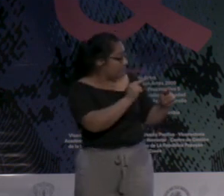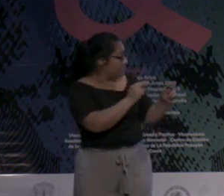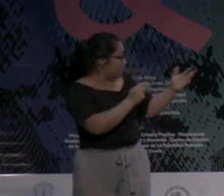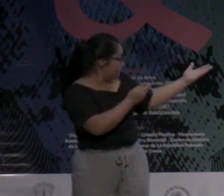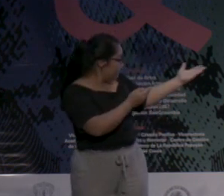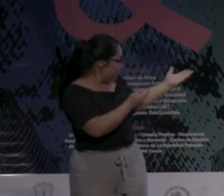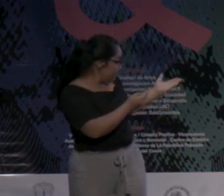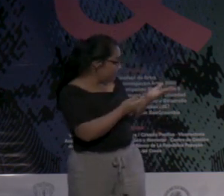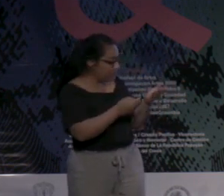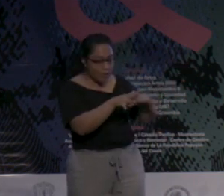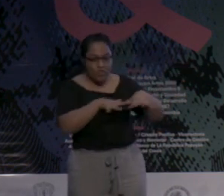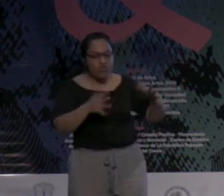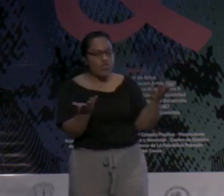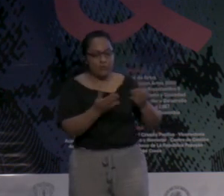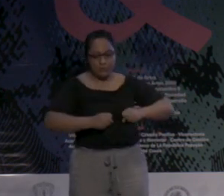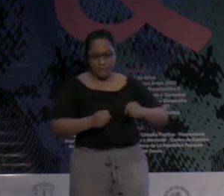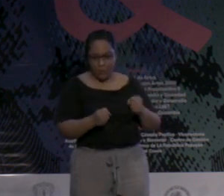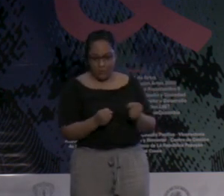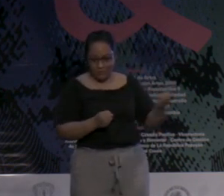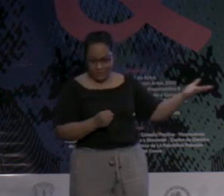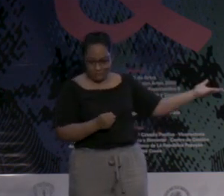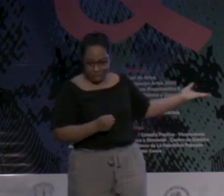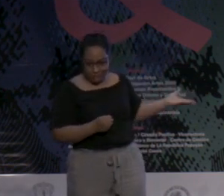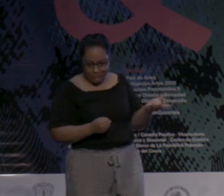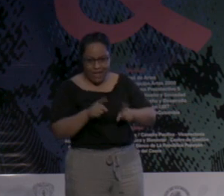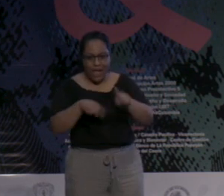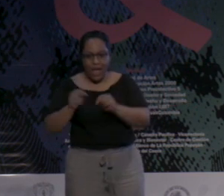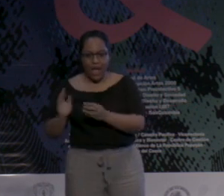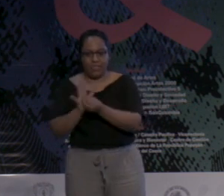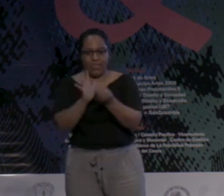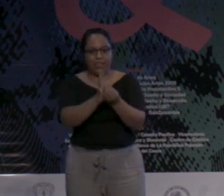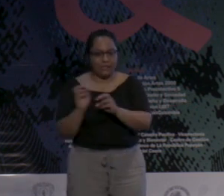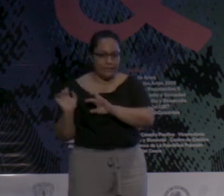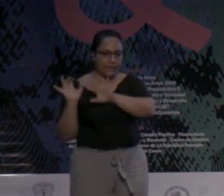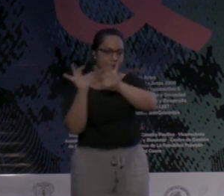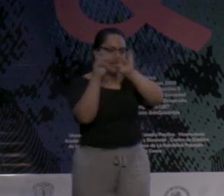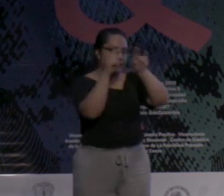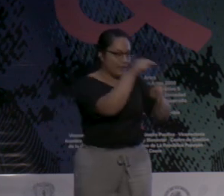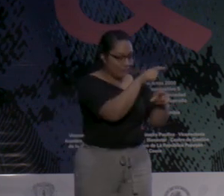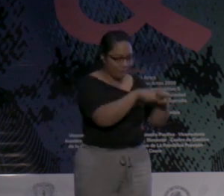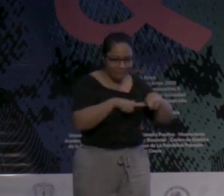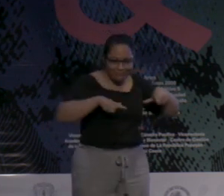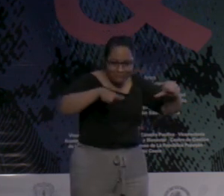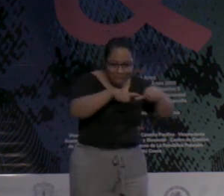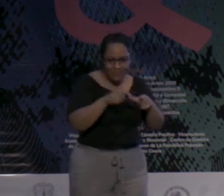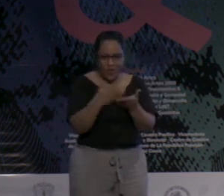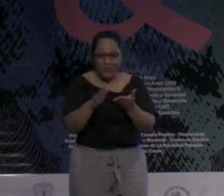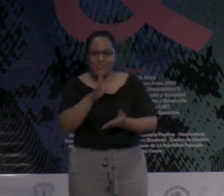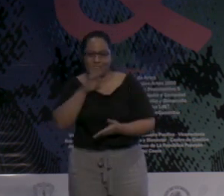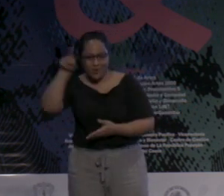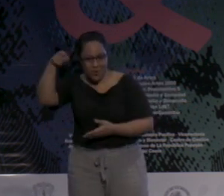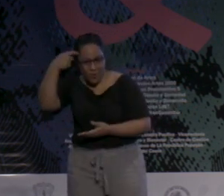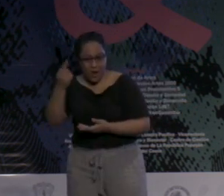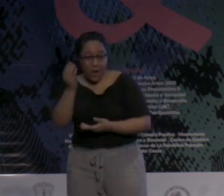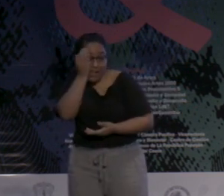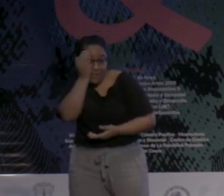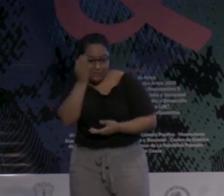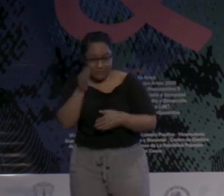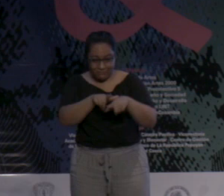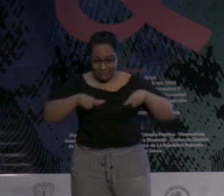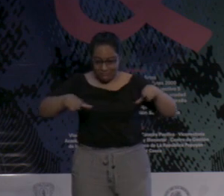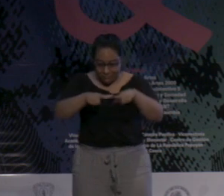zonas periféricas de Bogotá cómo muchos de los recién llegados llegan a lotes que son muchas veces comprados a urbanizadores piratas